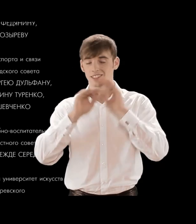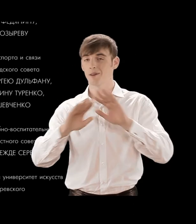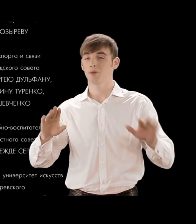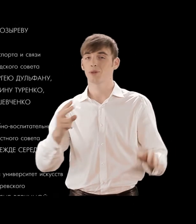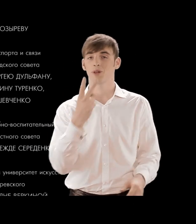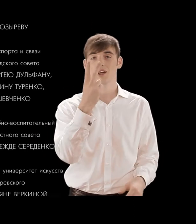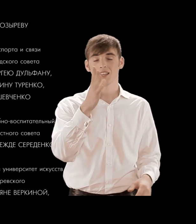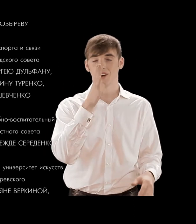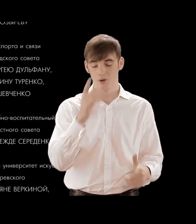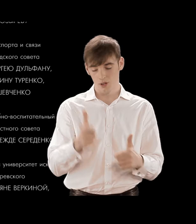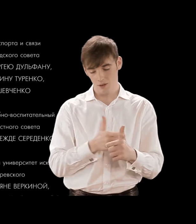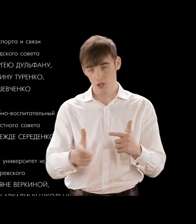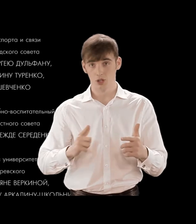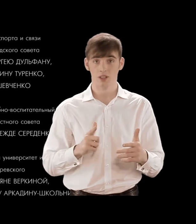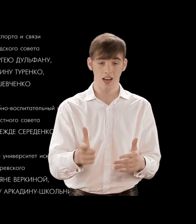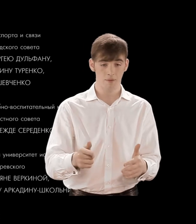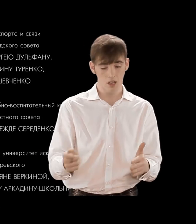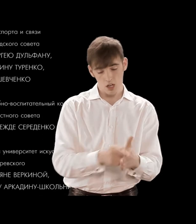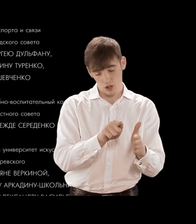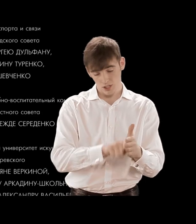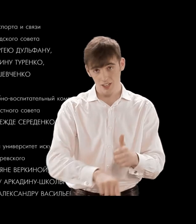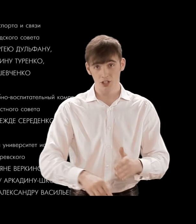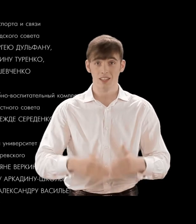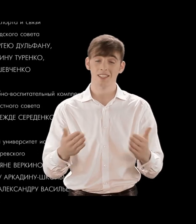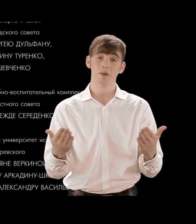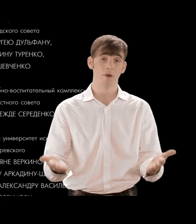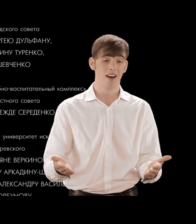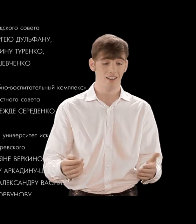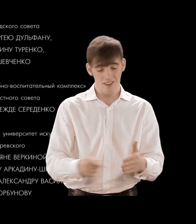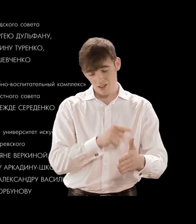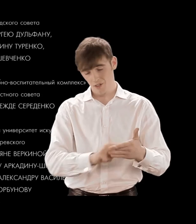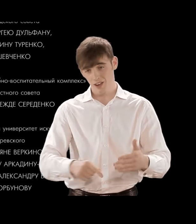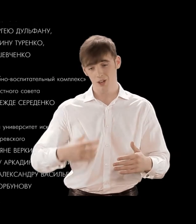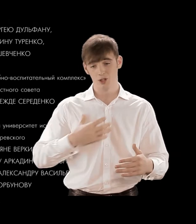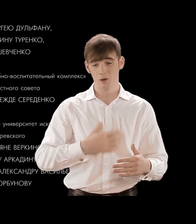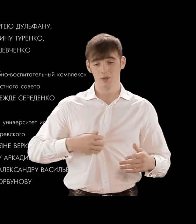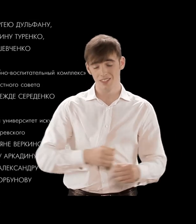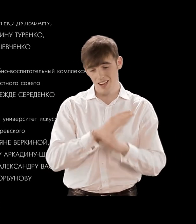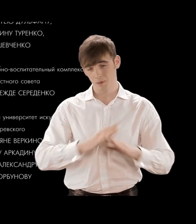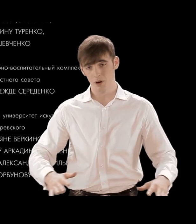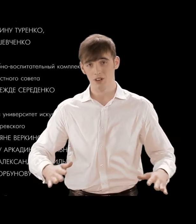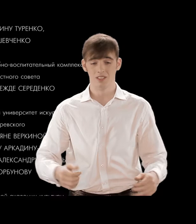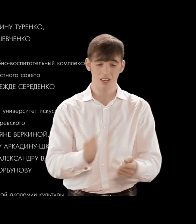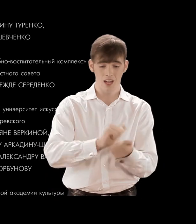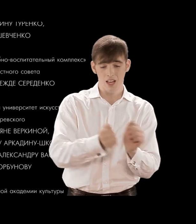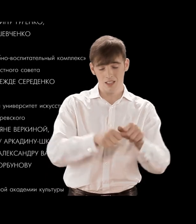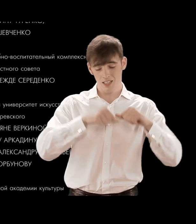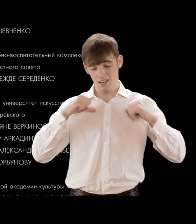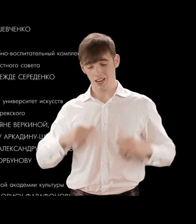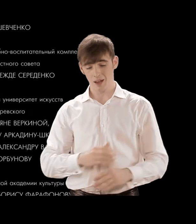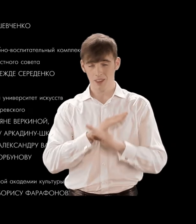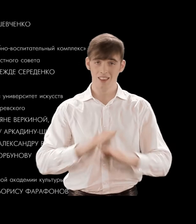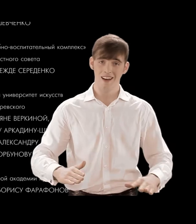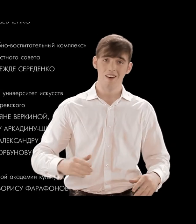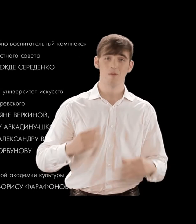не забуду. 2 года между нами, что значит для тебя? Они не верят, что пустяк просто. Ты